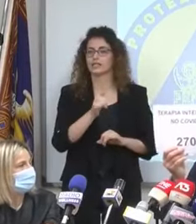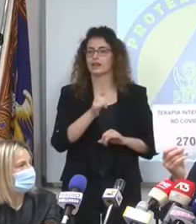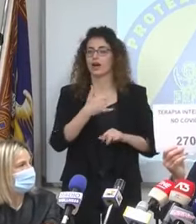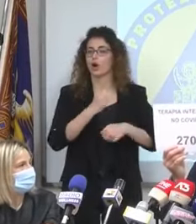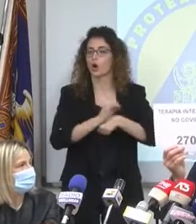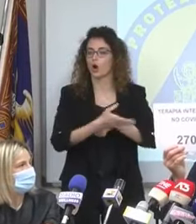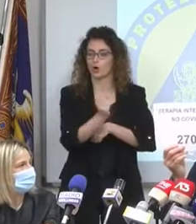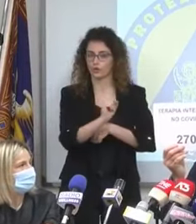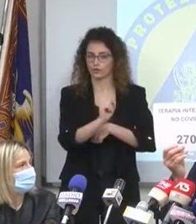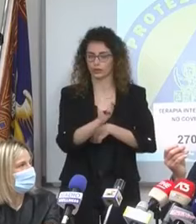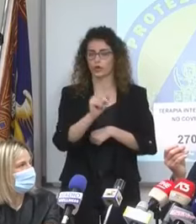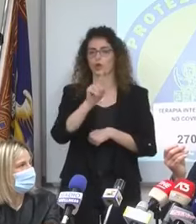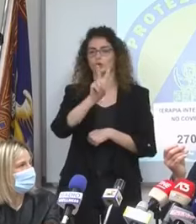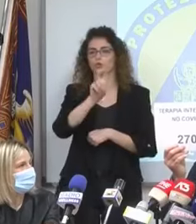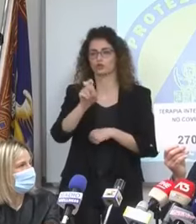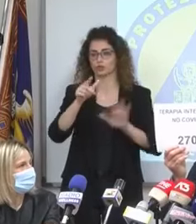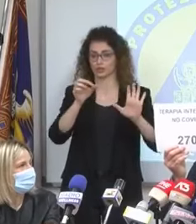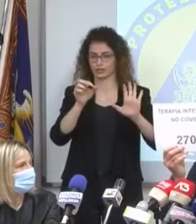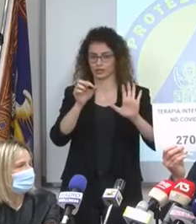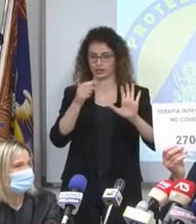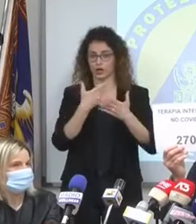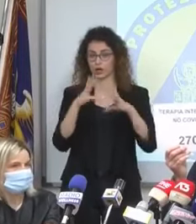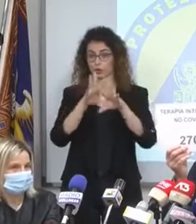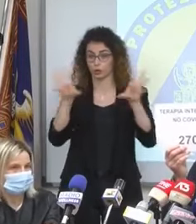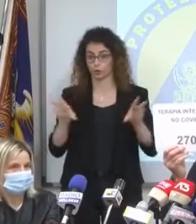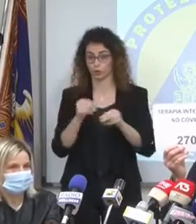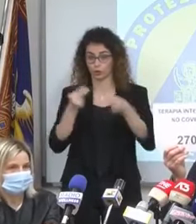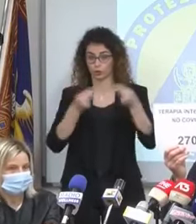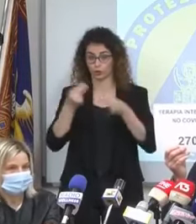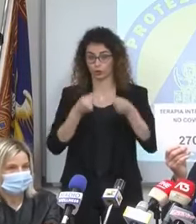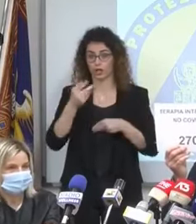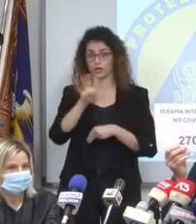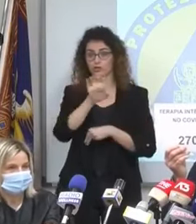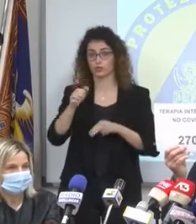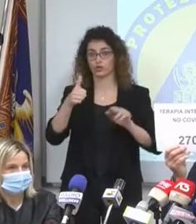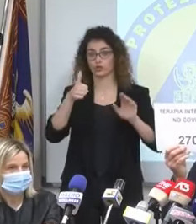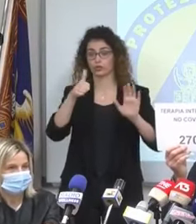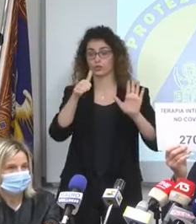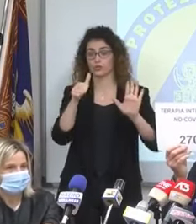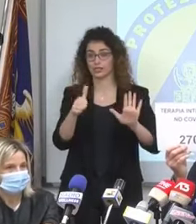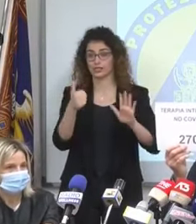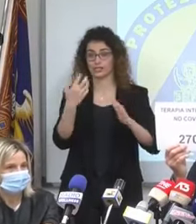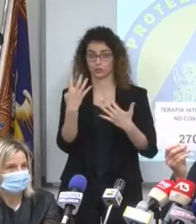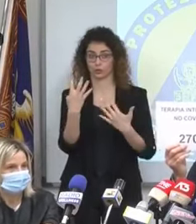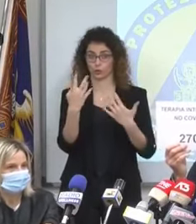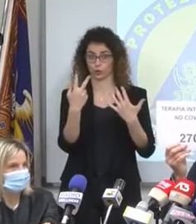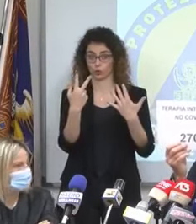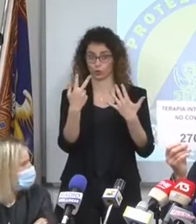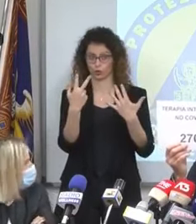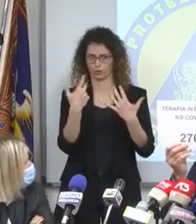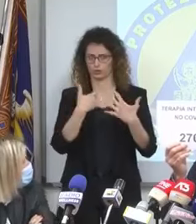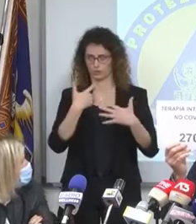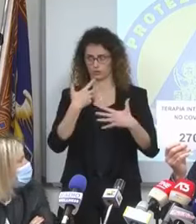abbiamo 570 persone in terapia intensiva, anzi 578 per l'esattezza, se non sbaglio il